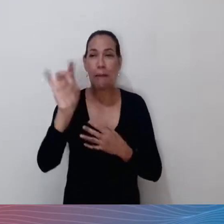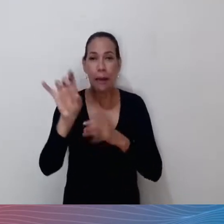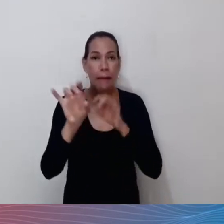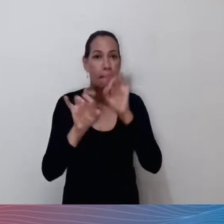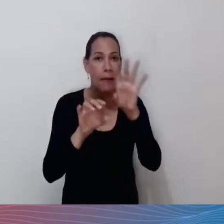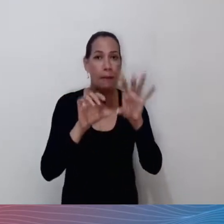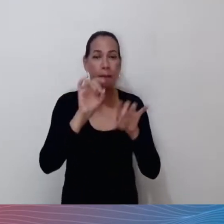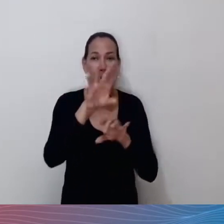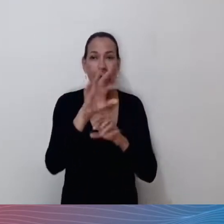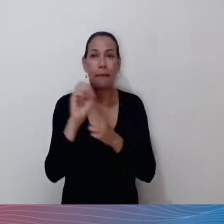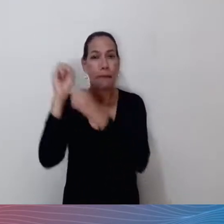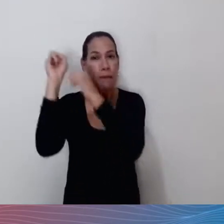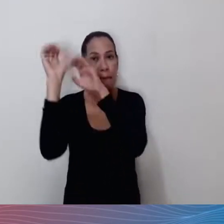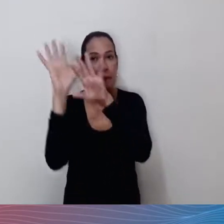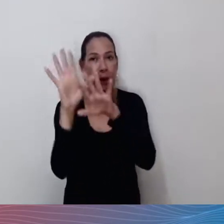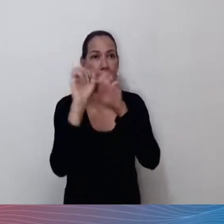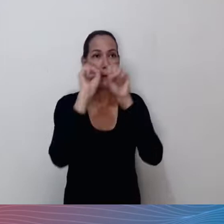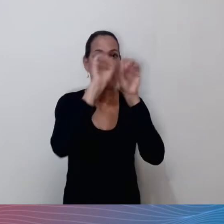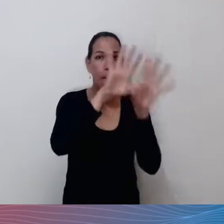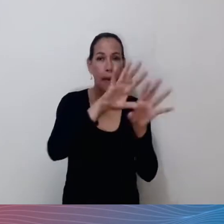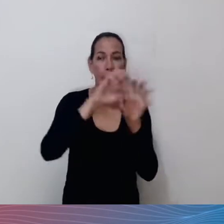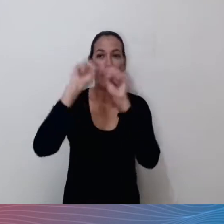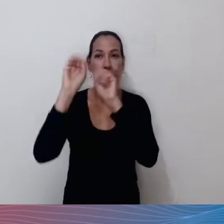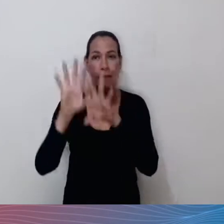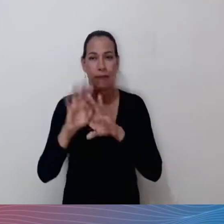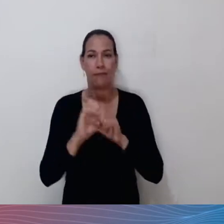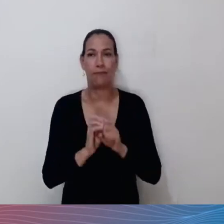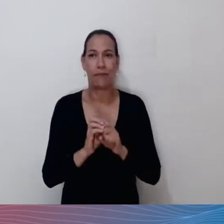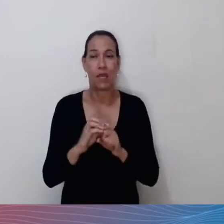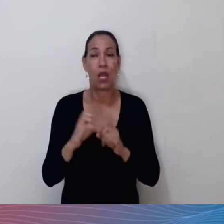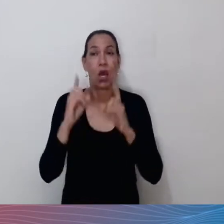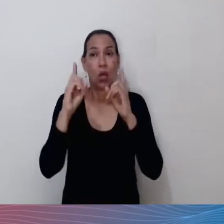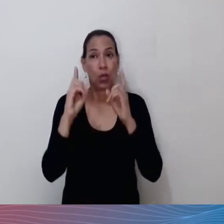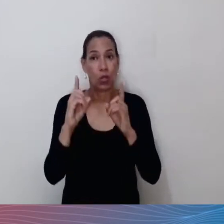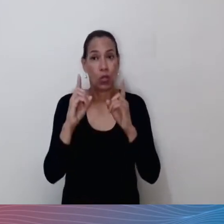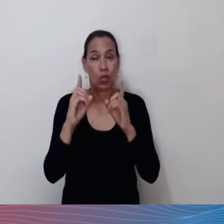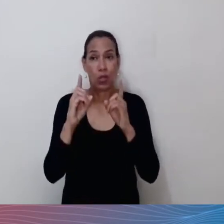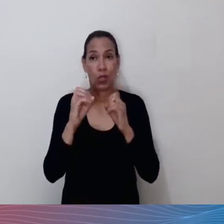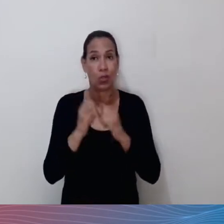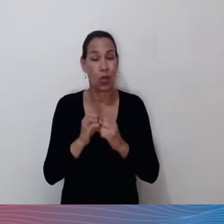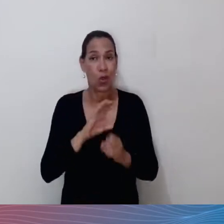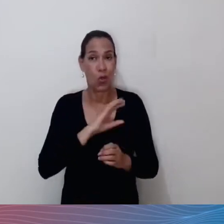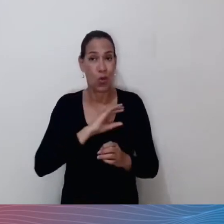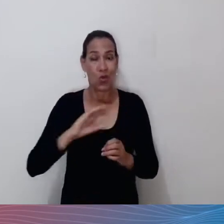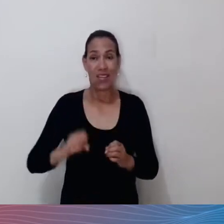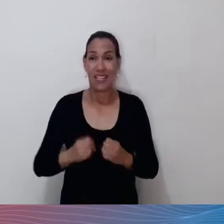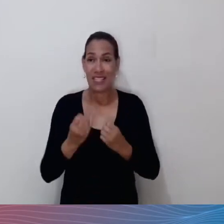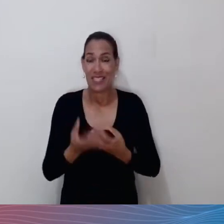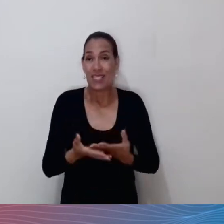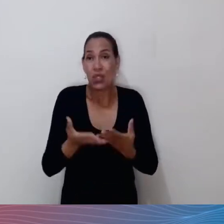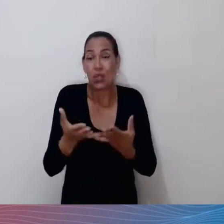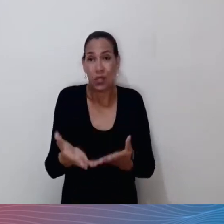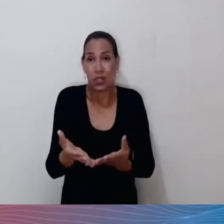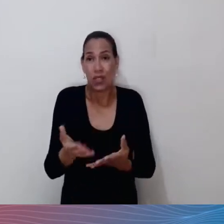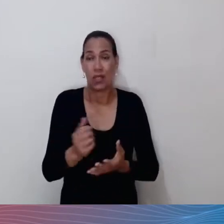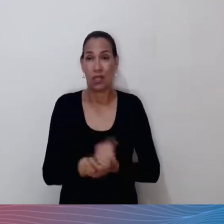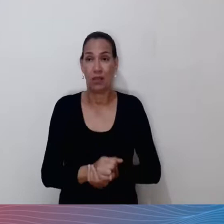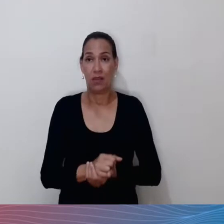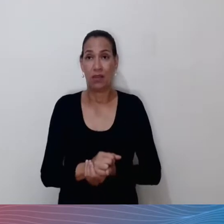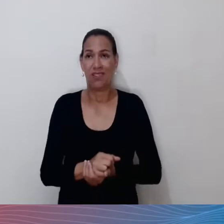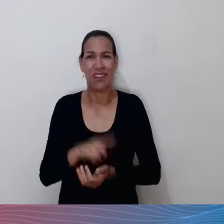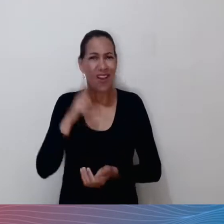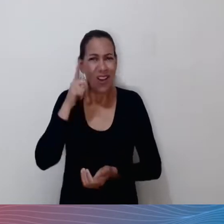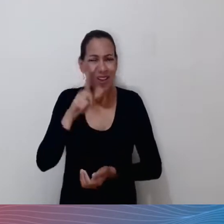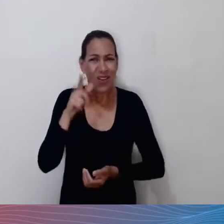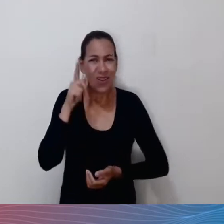do dom que Cristo deu. Mas aí você não vai conseguir entender muito esse versículo se você